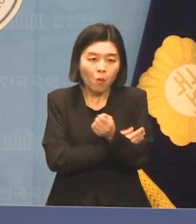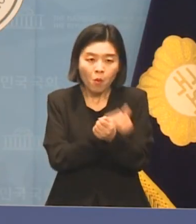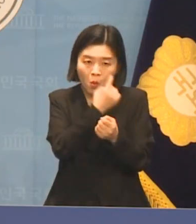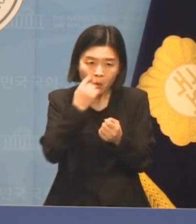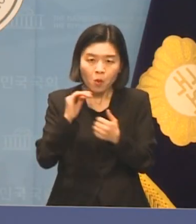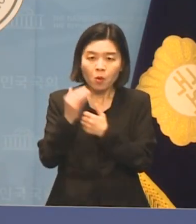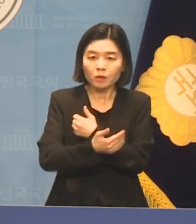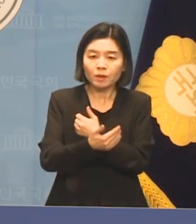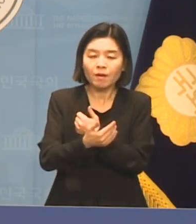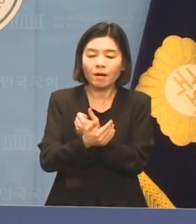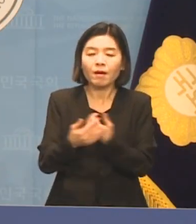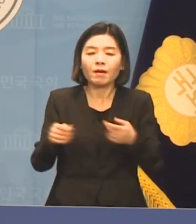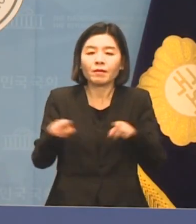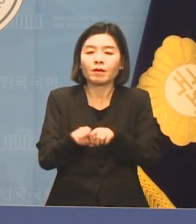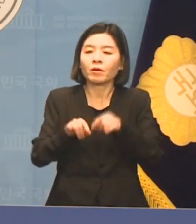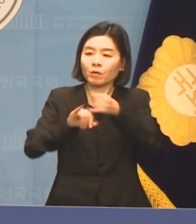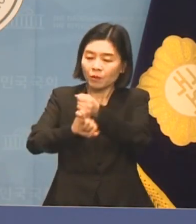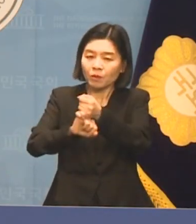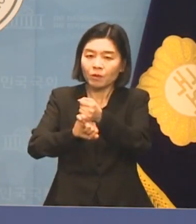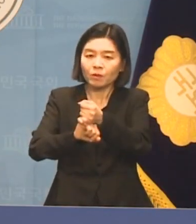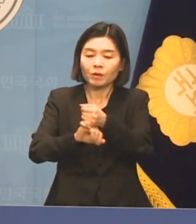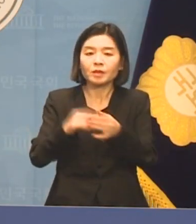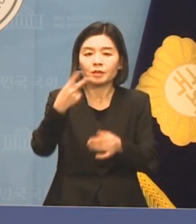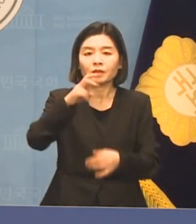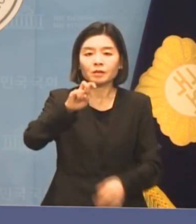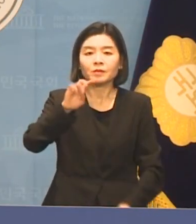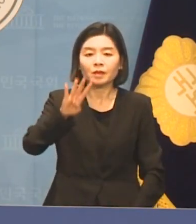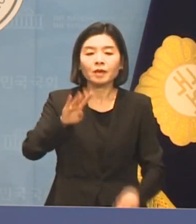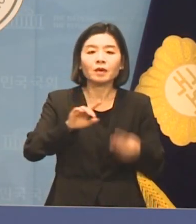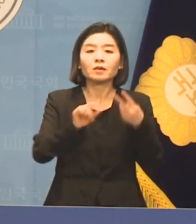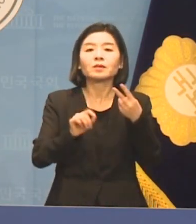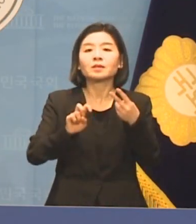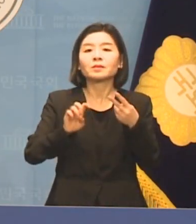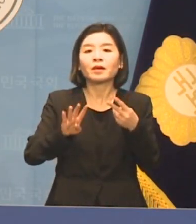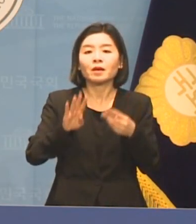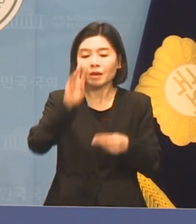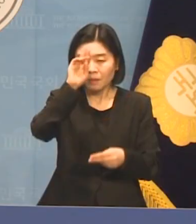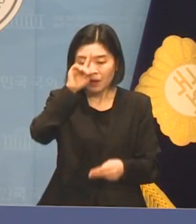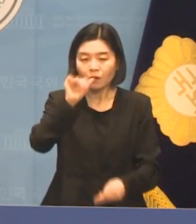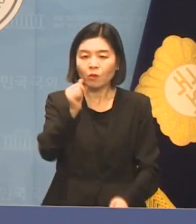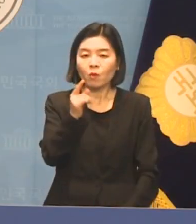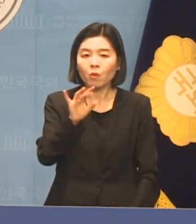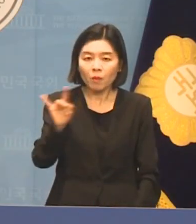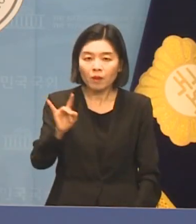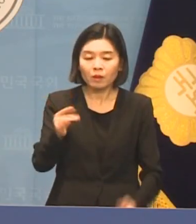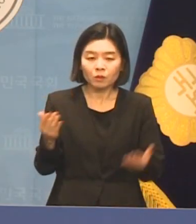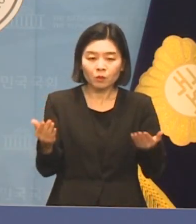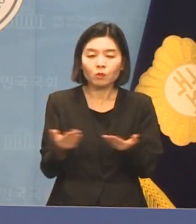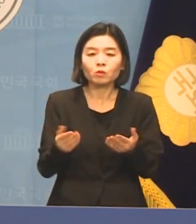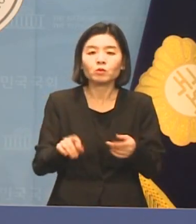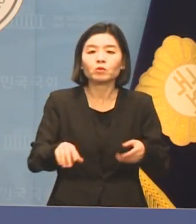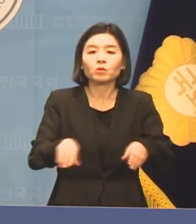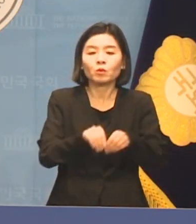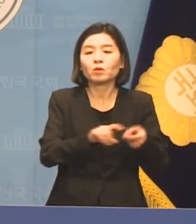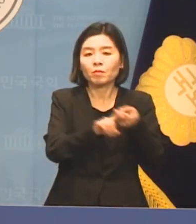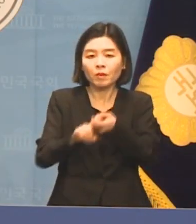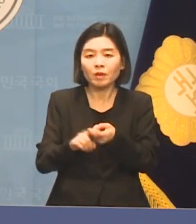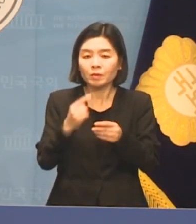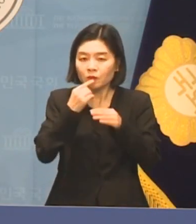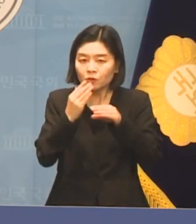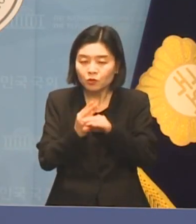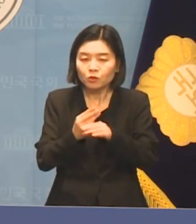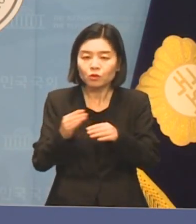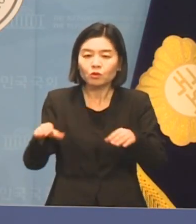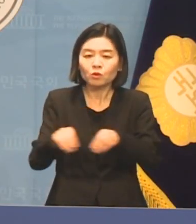바란다. 2025년 2월 24일 더불어민주당 국회의원 박홍배, 한국노동조합 총연맹, 전국민주노동조합